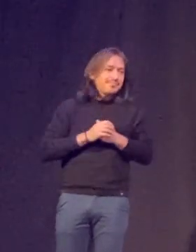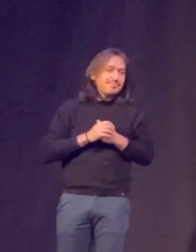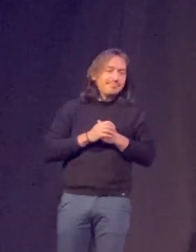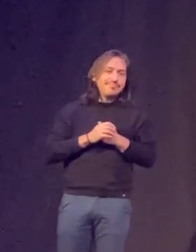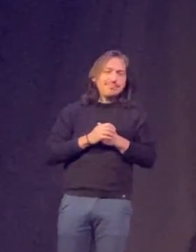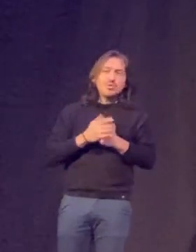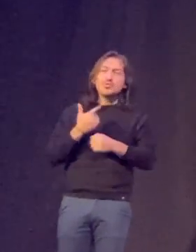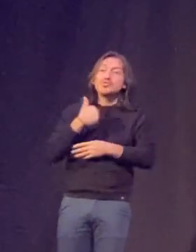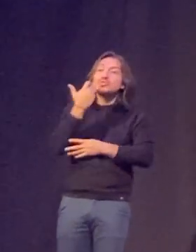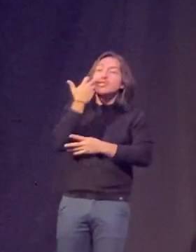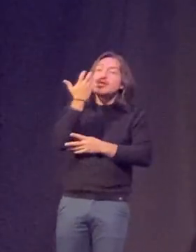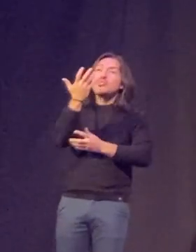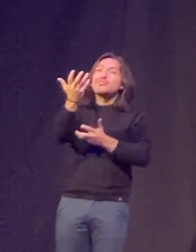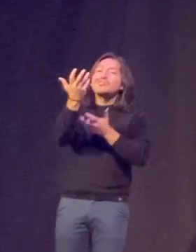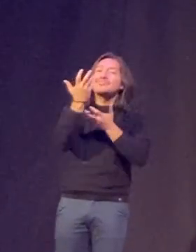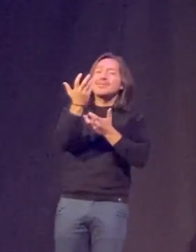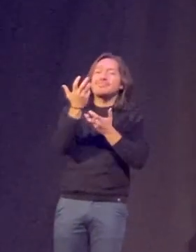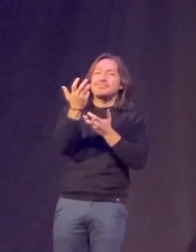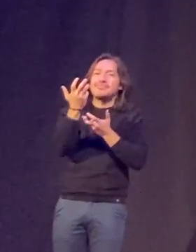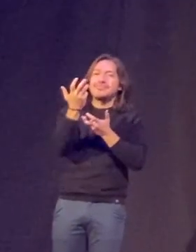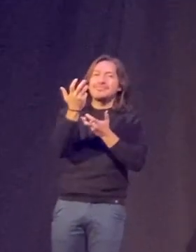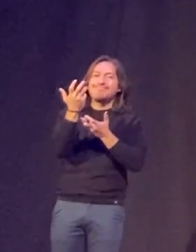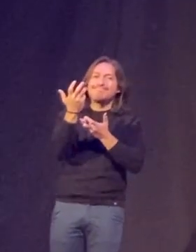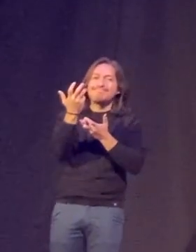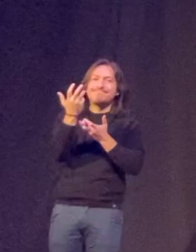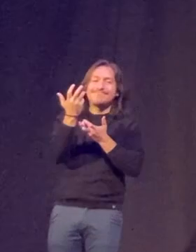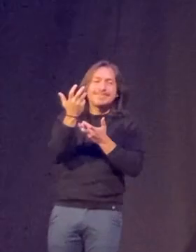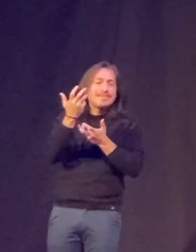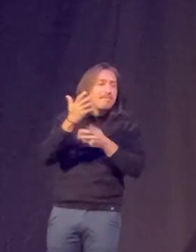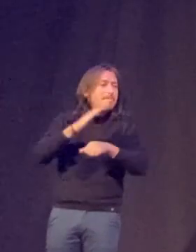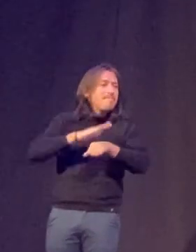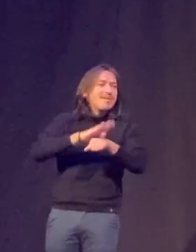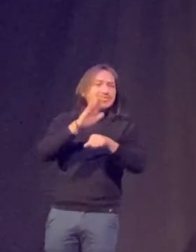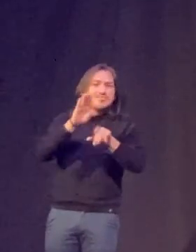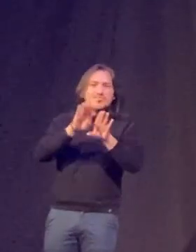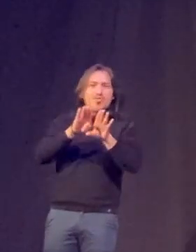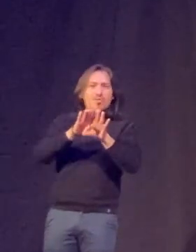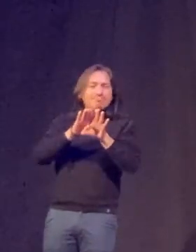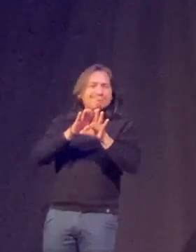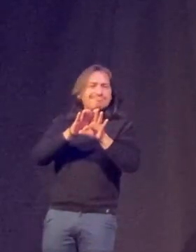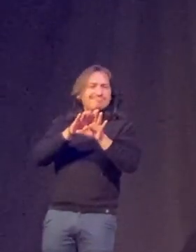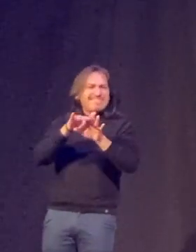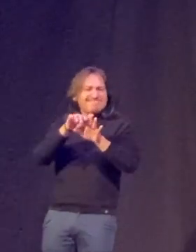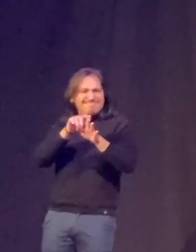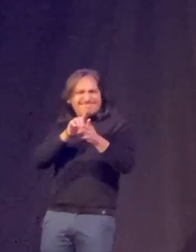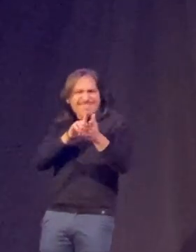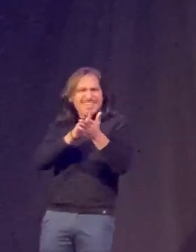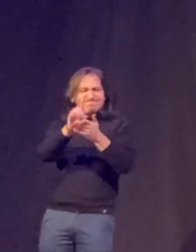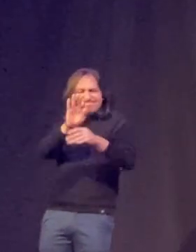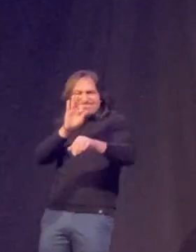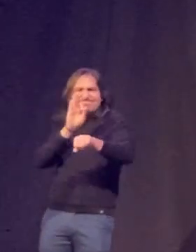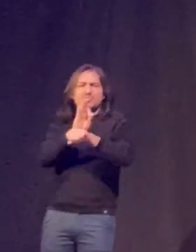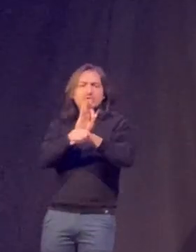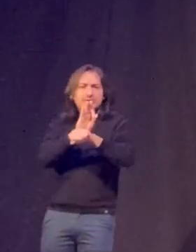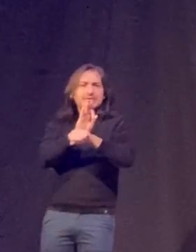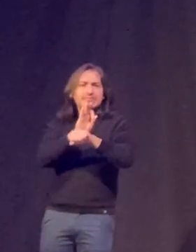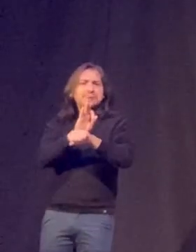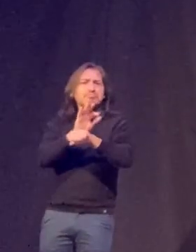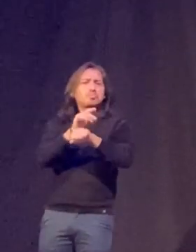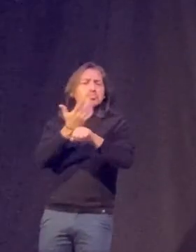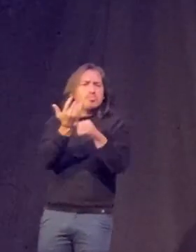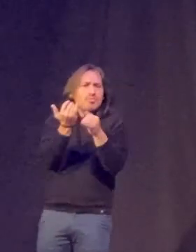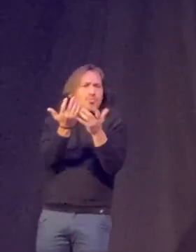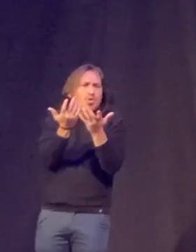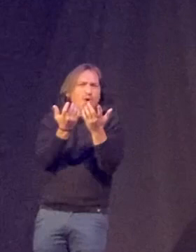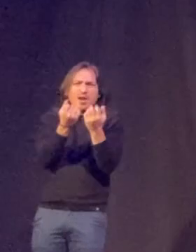Queremos y aspiramos cada vez más a hacer activismo, a seguir deconstruyéndonos, a seguir cuestionándonos